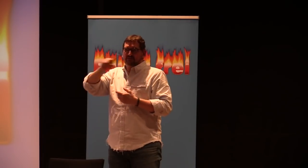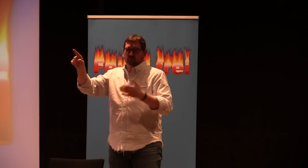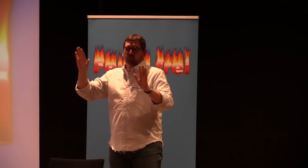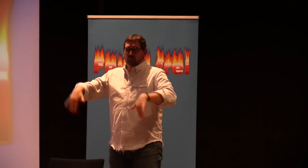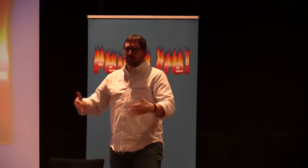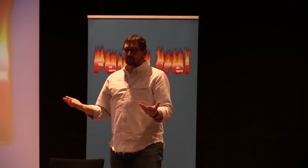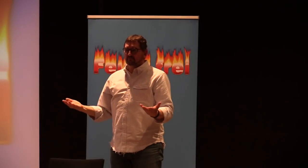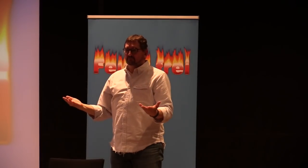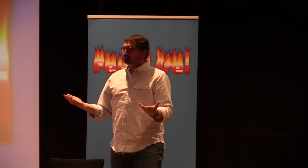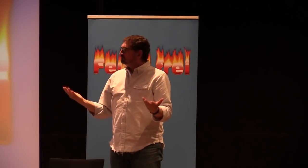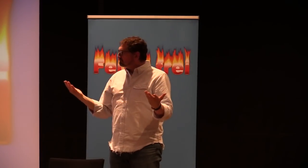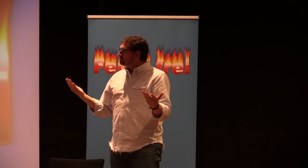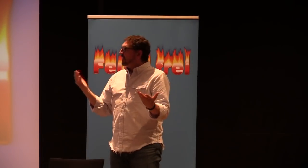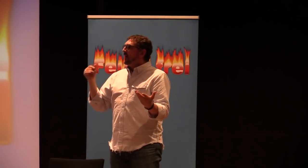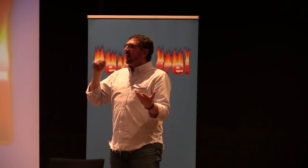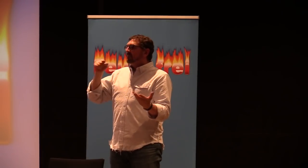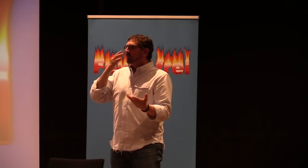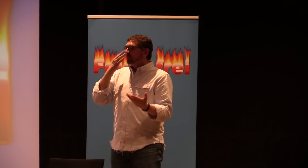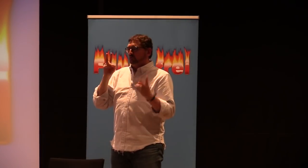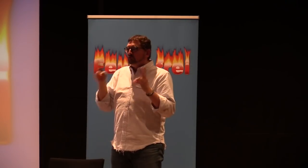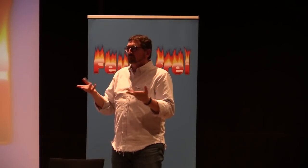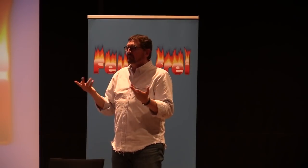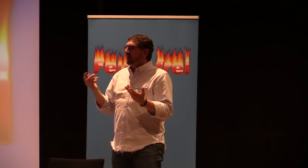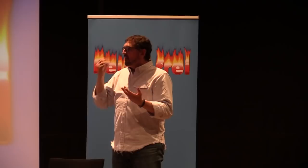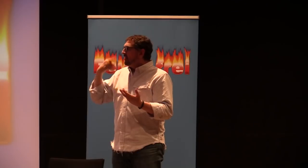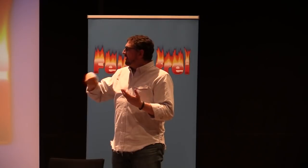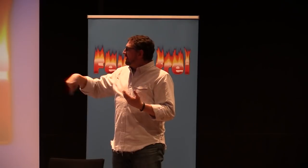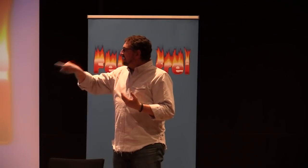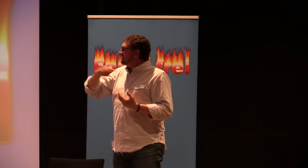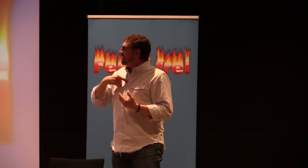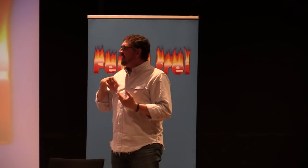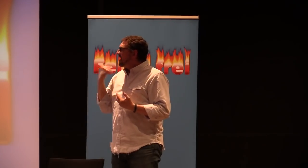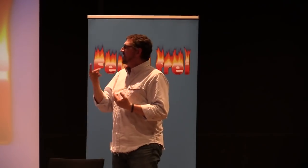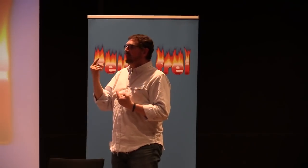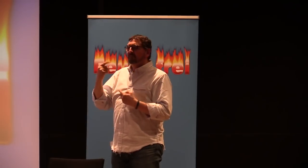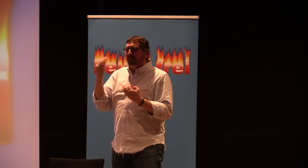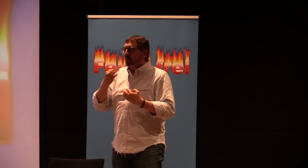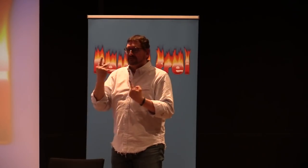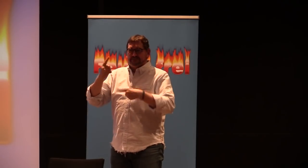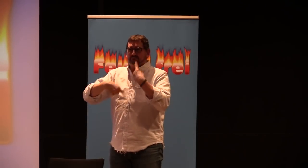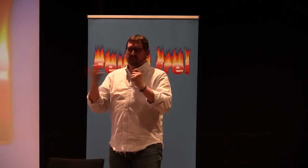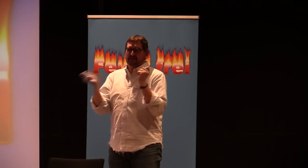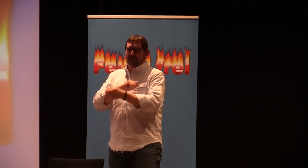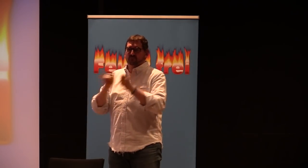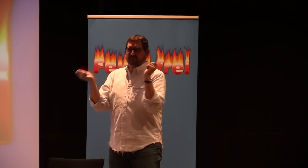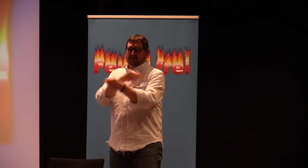Ja, also beide haben ja einstimmig geantwortet, dass die Idee gar nicht schlecht ist, haben erstmal